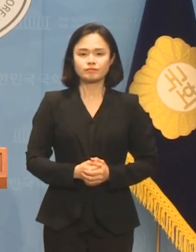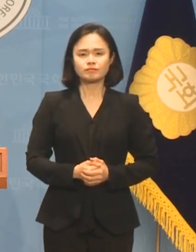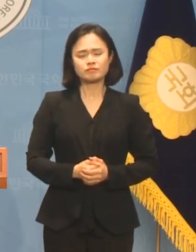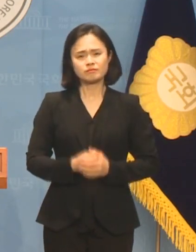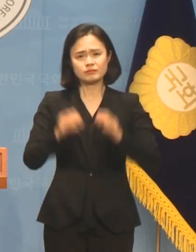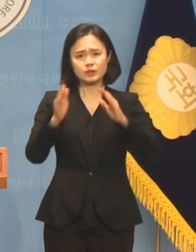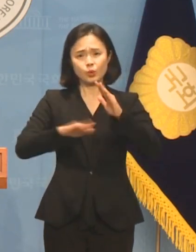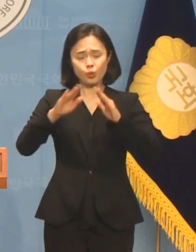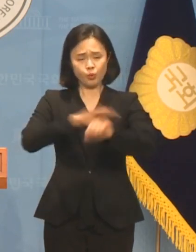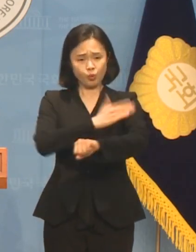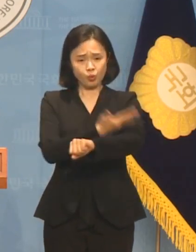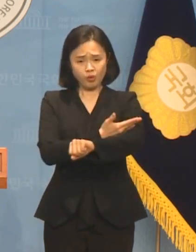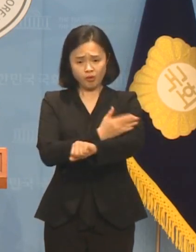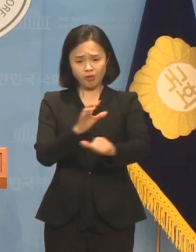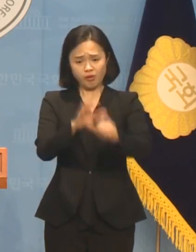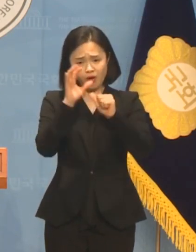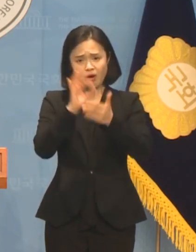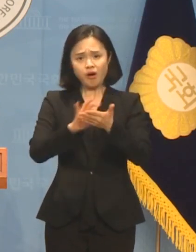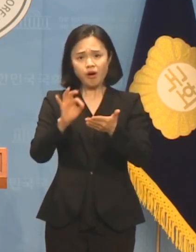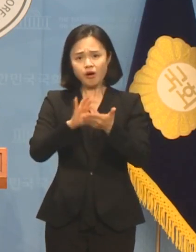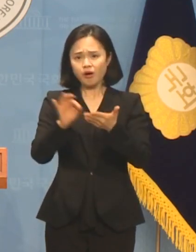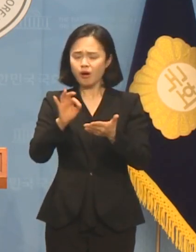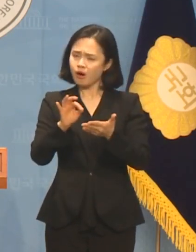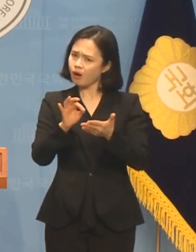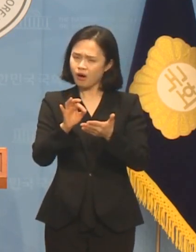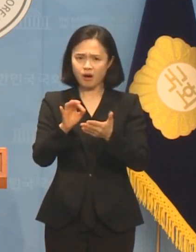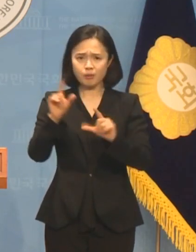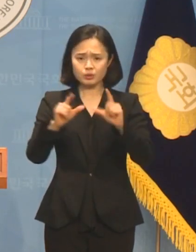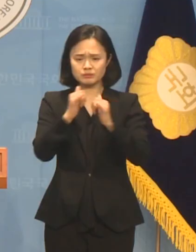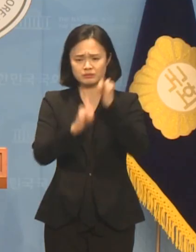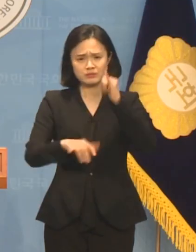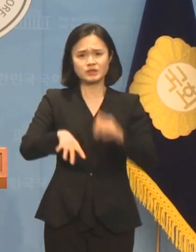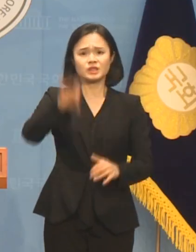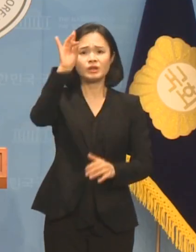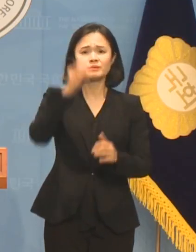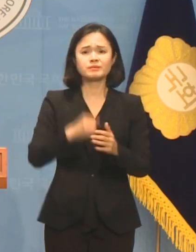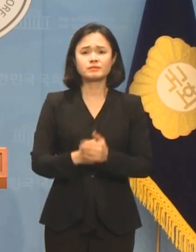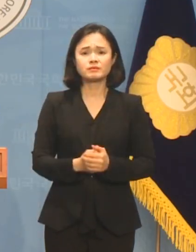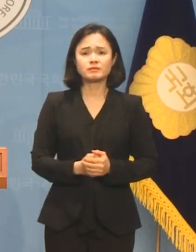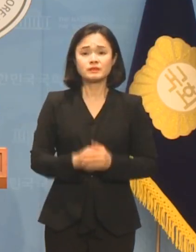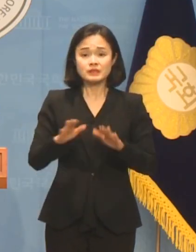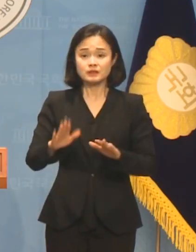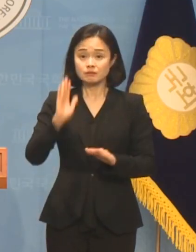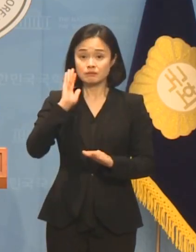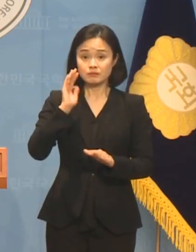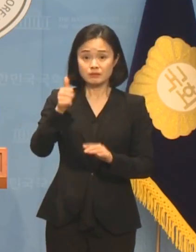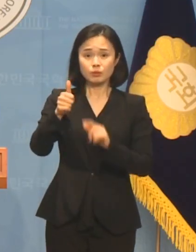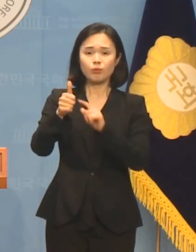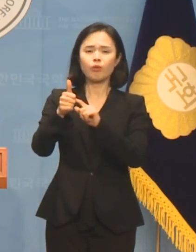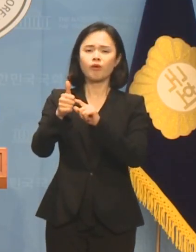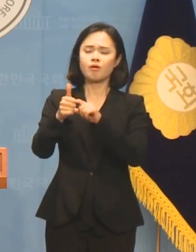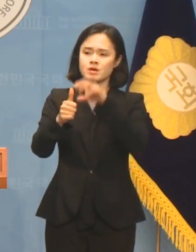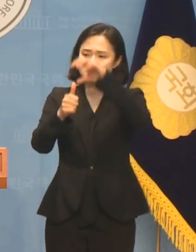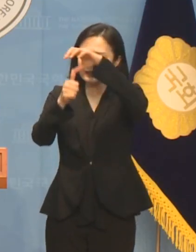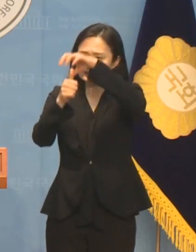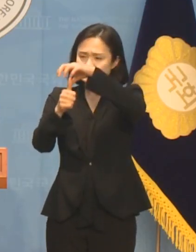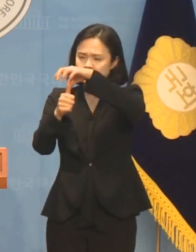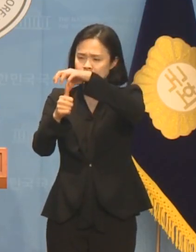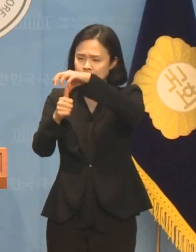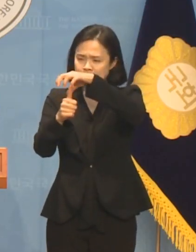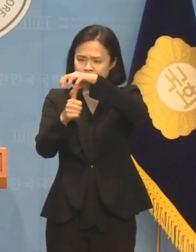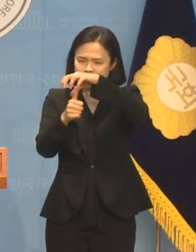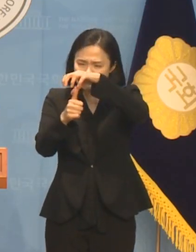봅니다. 대통령은 이미 실질적인 연금 상태입니다. 불안을 조장하지 마시고